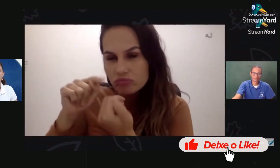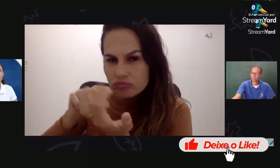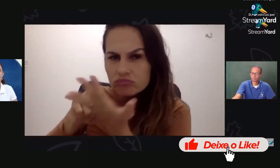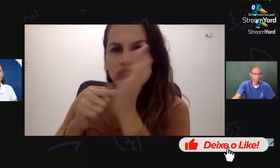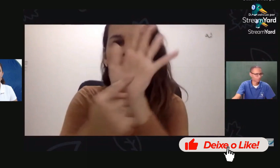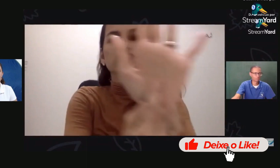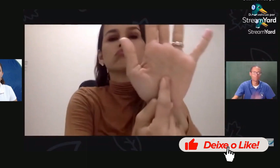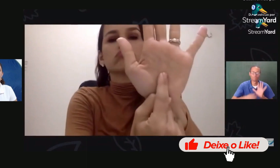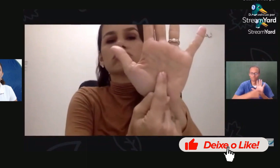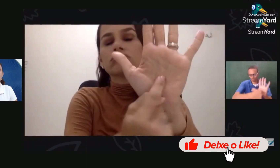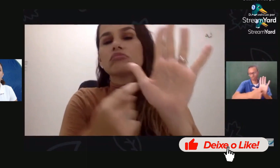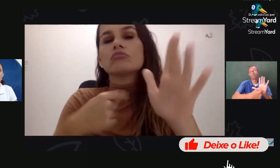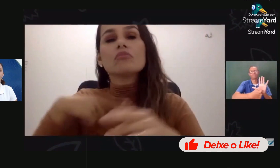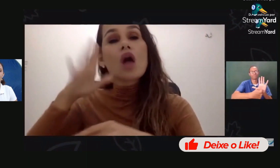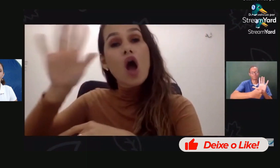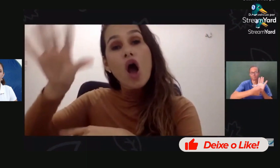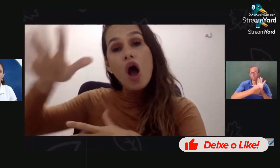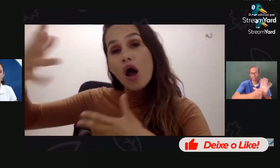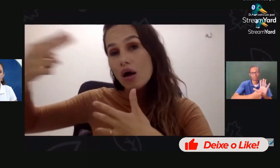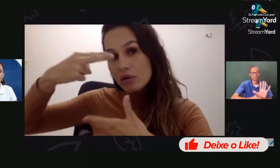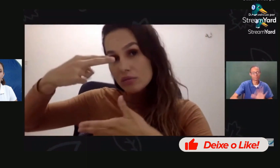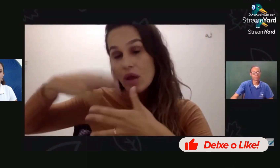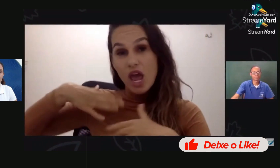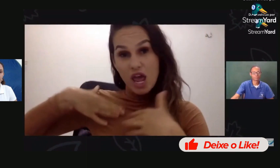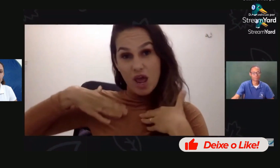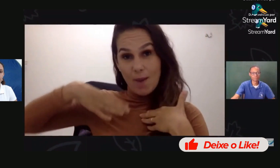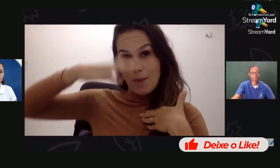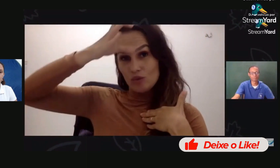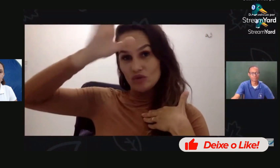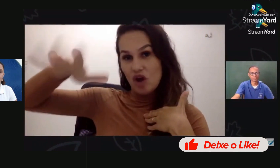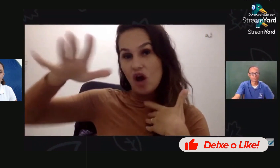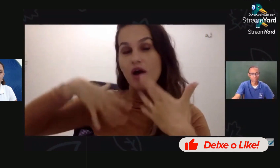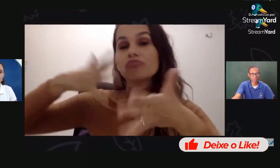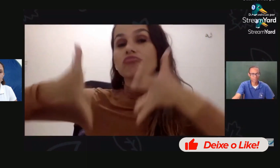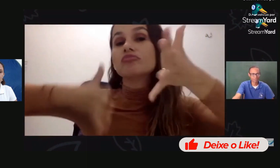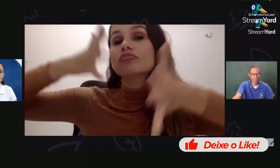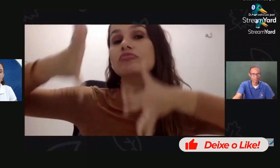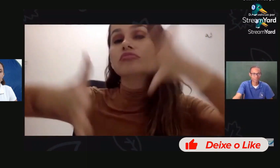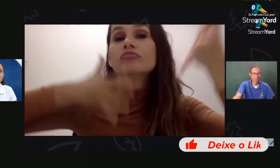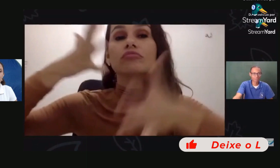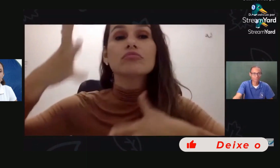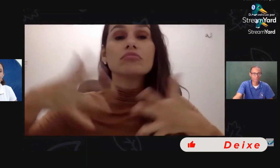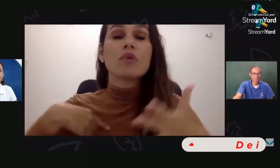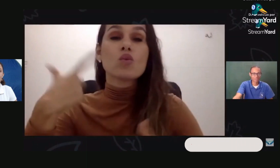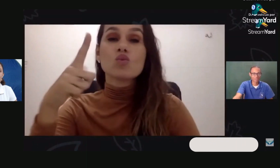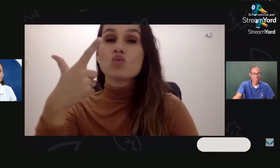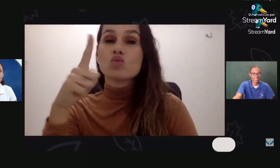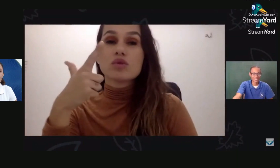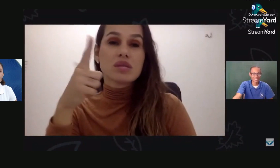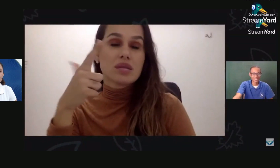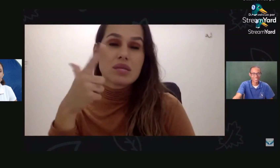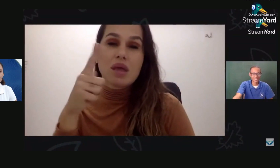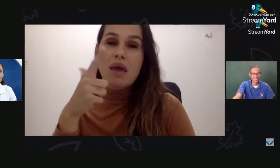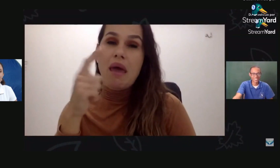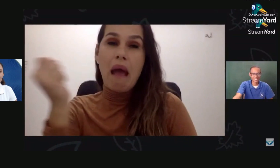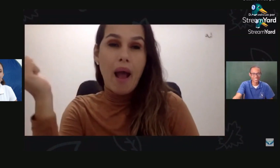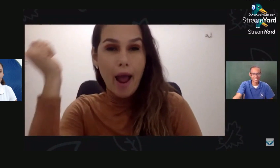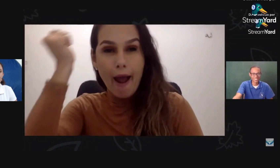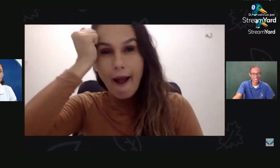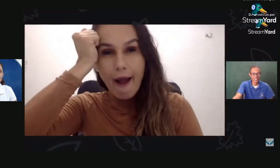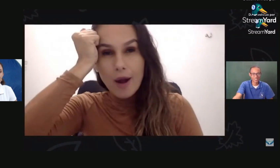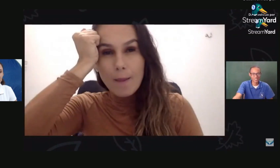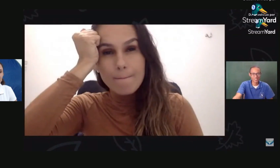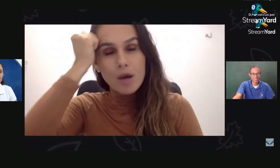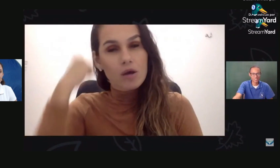mim, não. Eu gosto de mostrar, gosto de divulgar, gosto de chamar as pessoas, gosto de mostrar a língua de sinais, né,